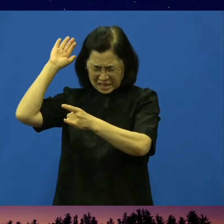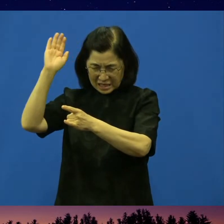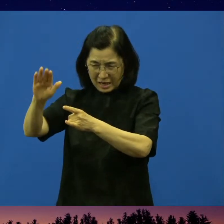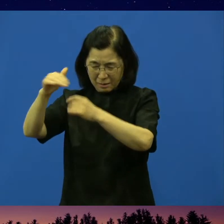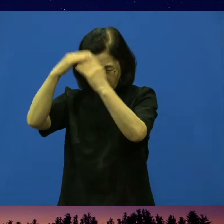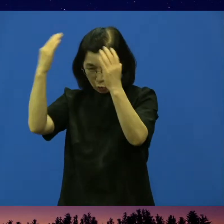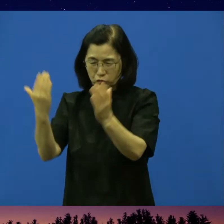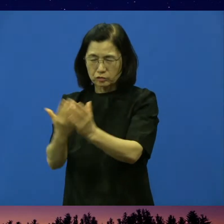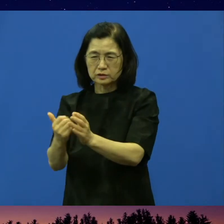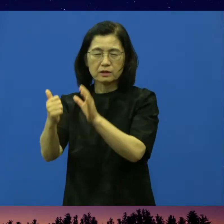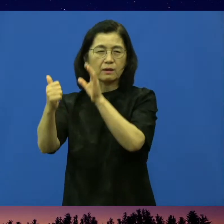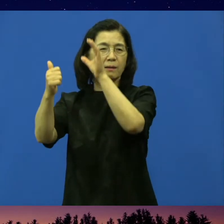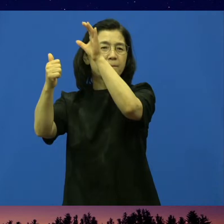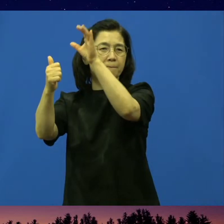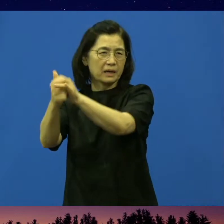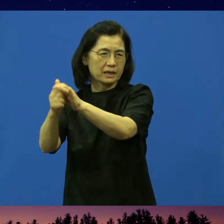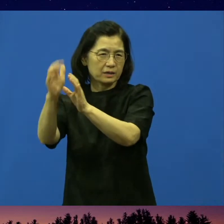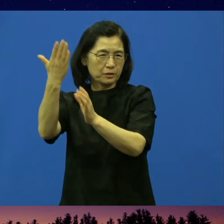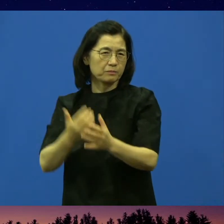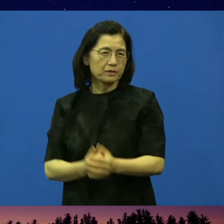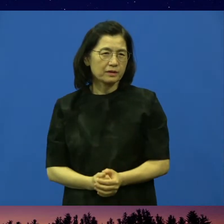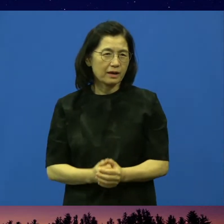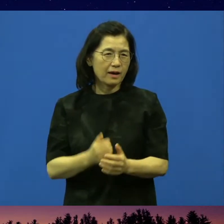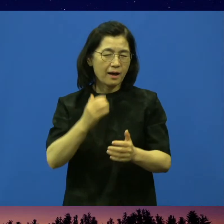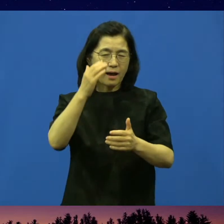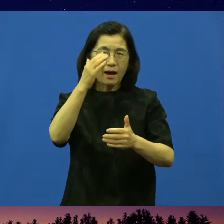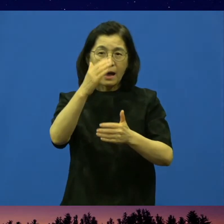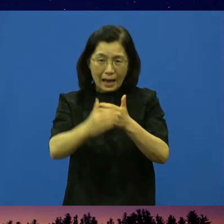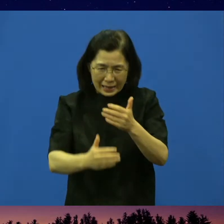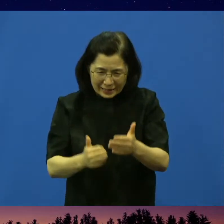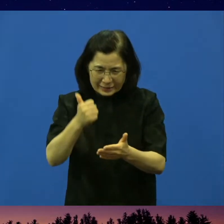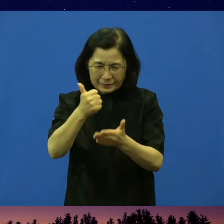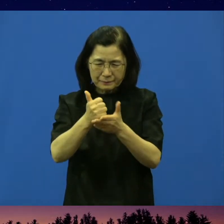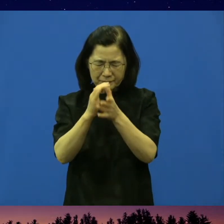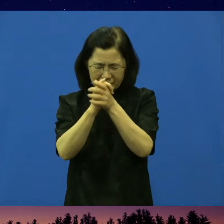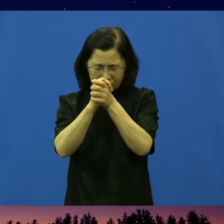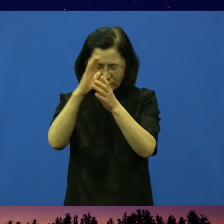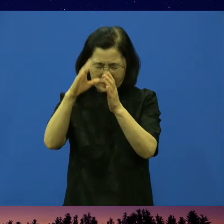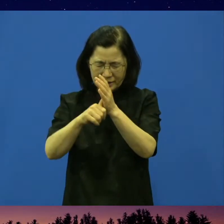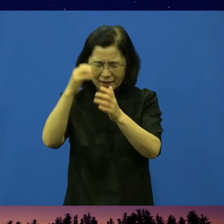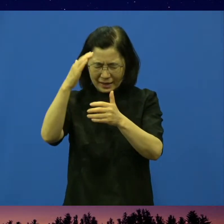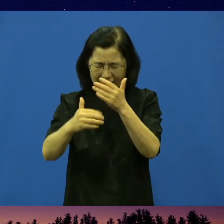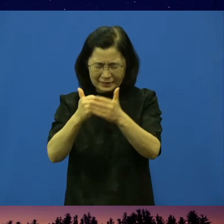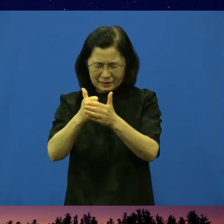그래서 우리가 기도할 때마다 뭐예요? 하나님의 모든 걸 맡깁니다.